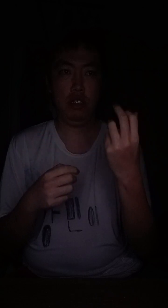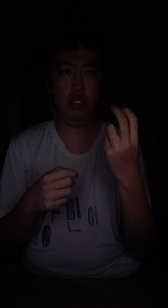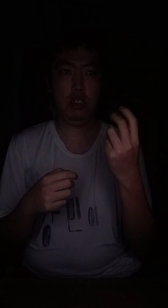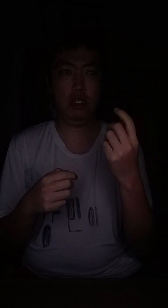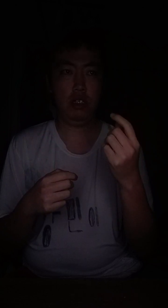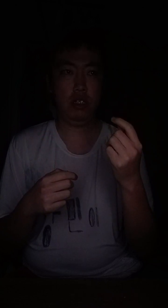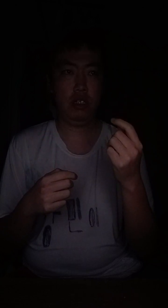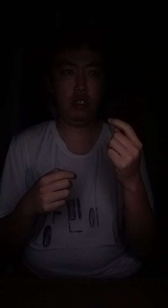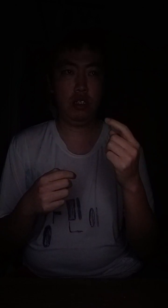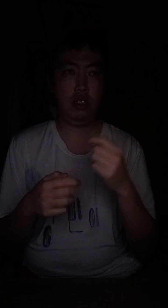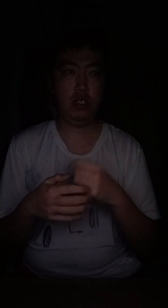눌러보겠습니다.